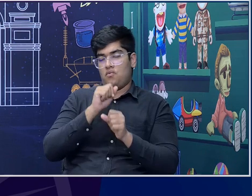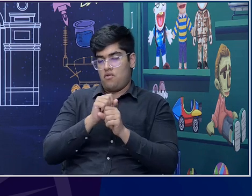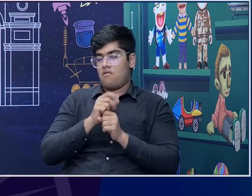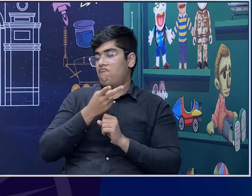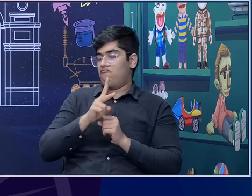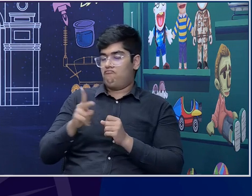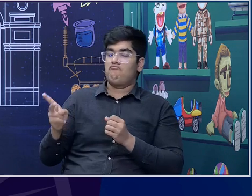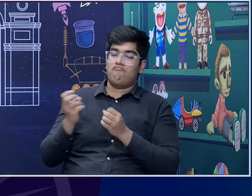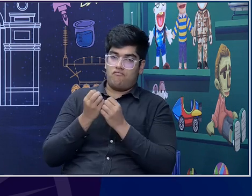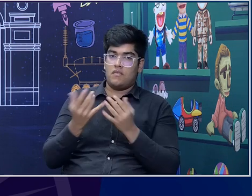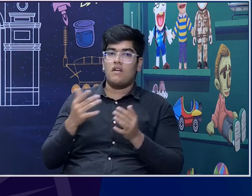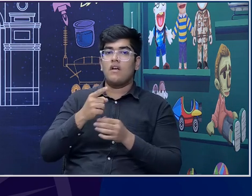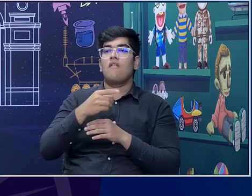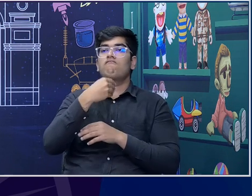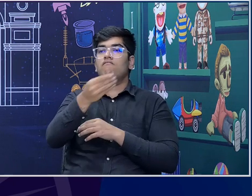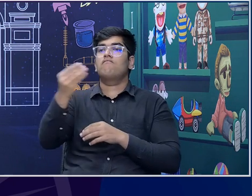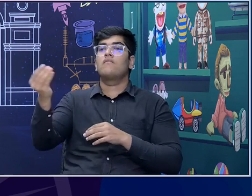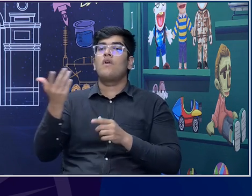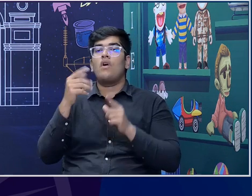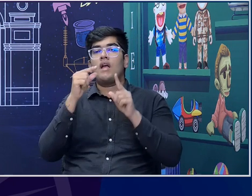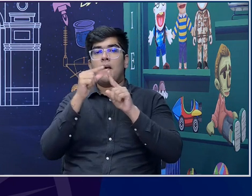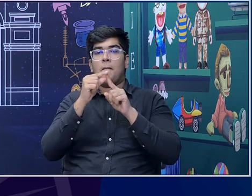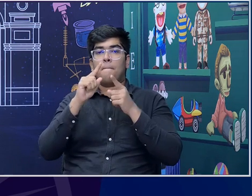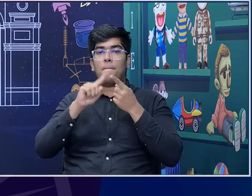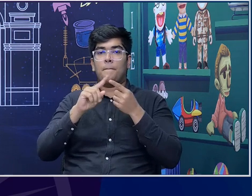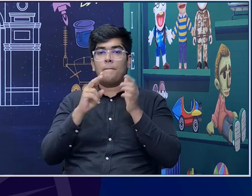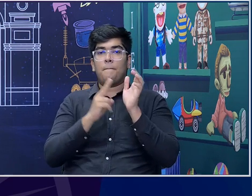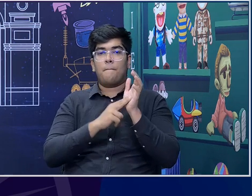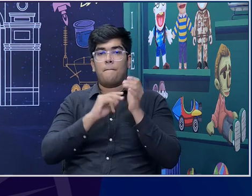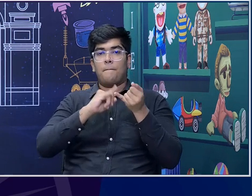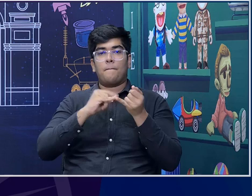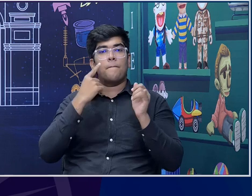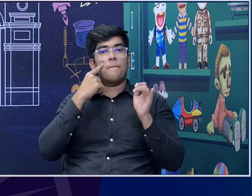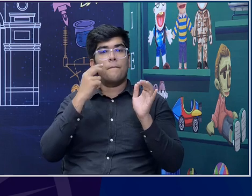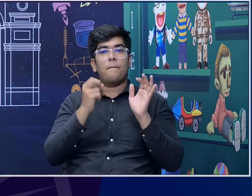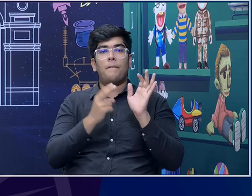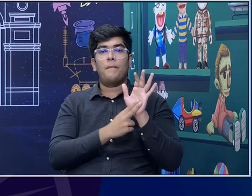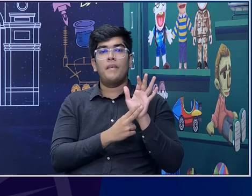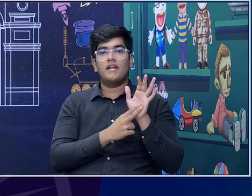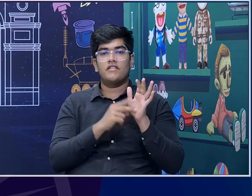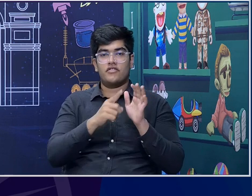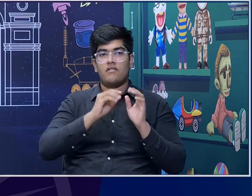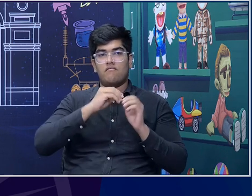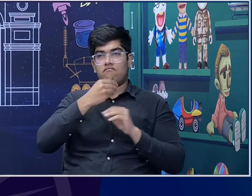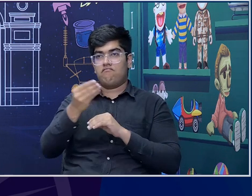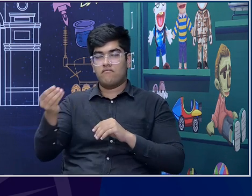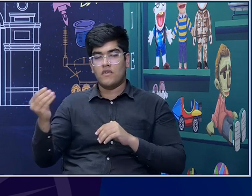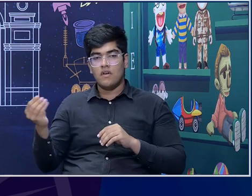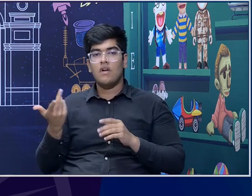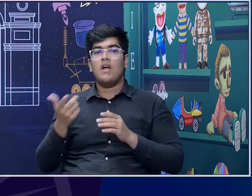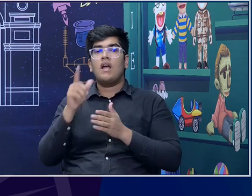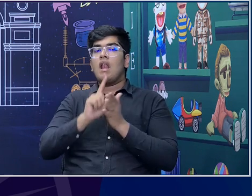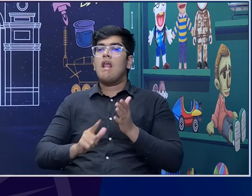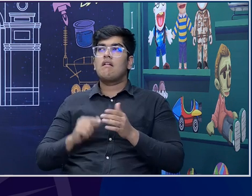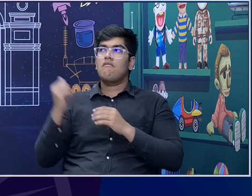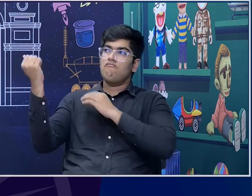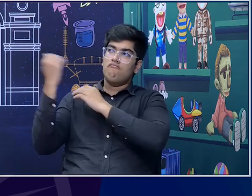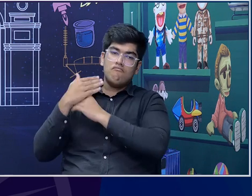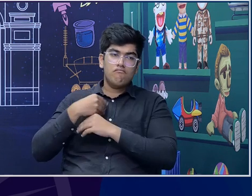उनको पेंशन बाटनी होती है, उनने चिठियां घरगर बाटनी होती है, बिल बाटनी होते हैं, और क्या करना होता है इस साथ मे